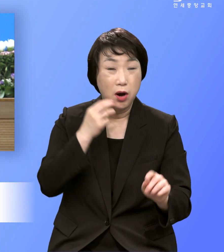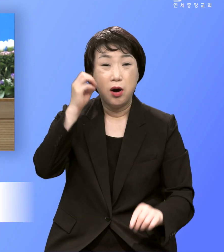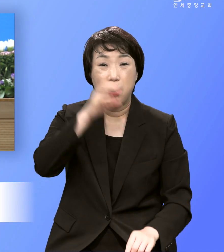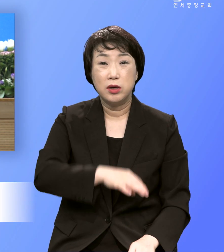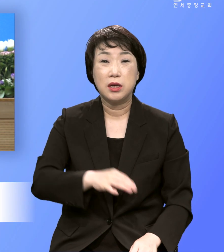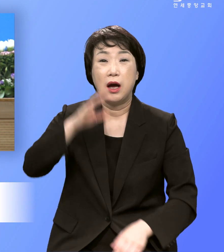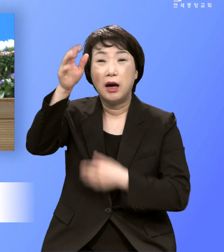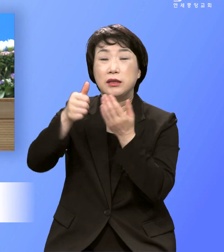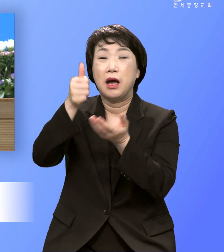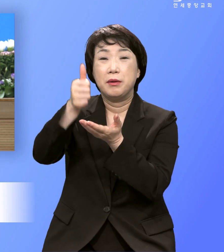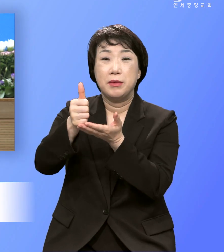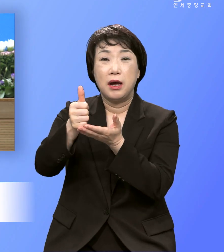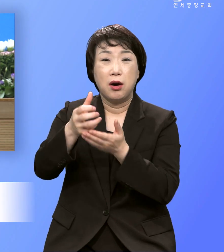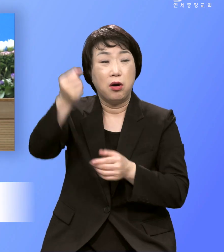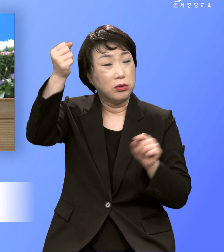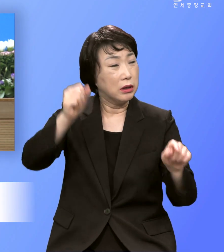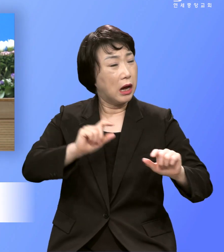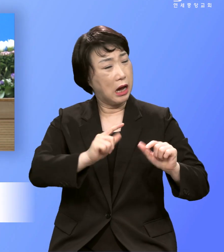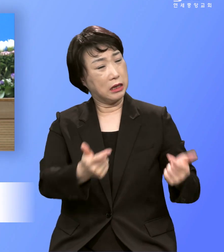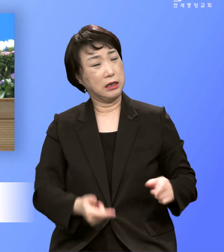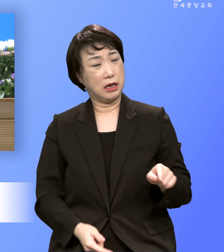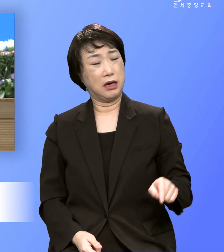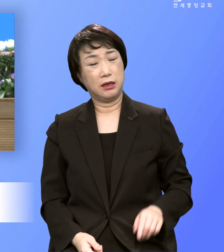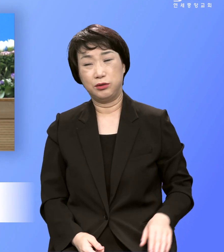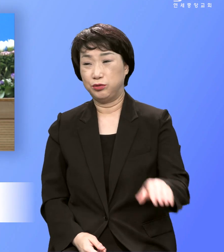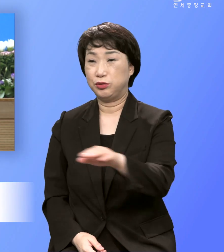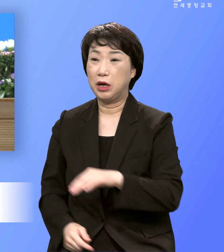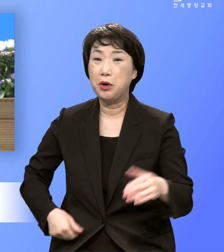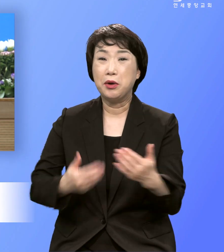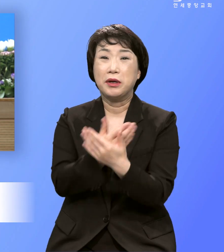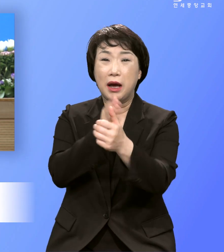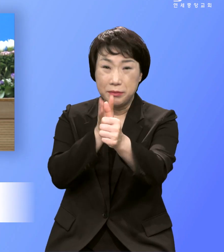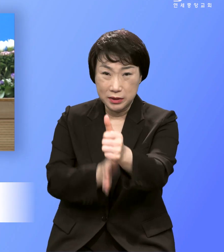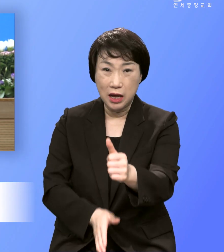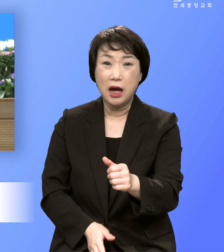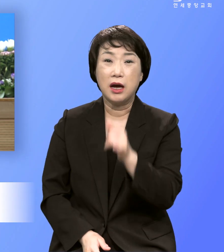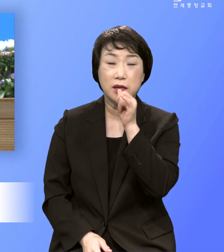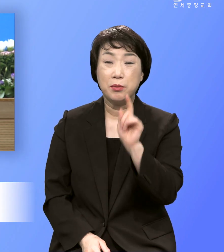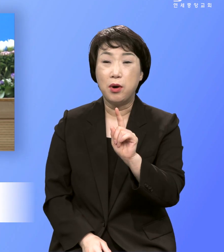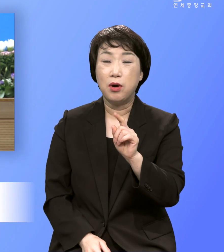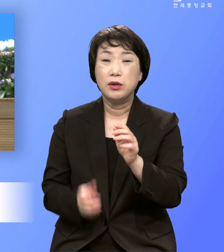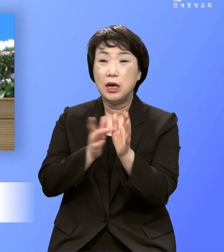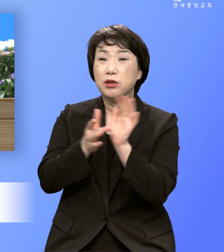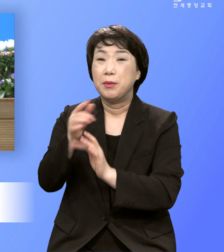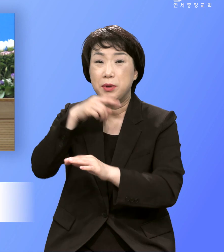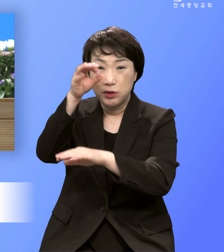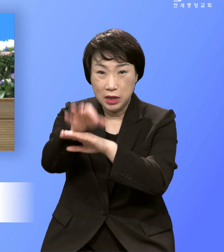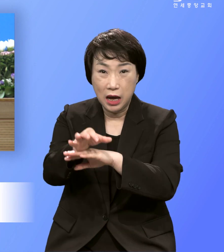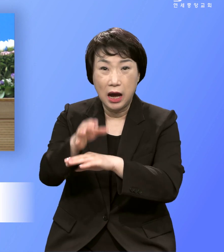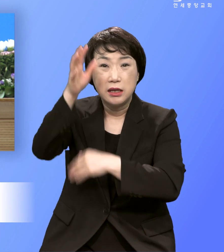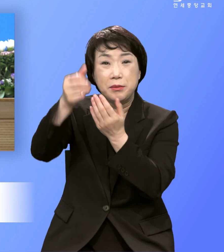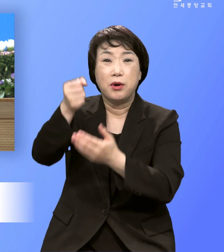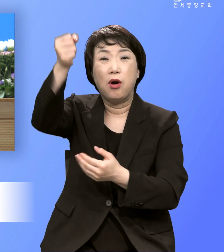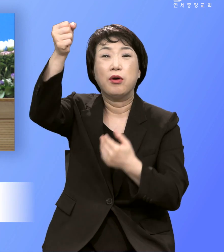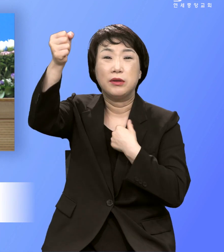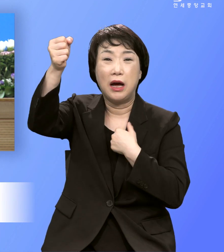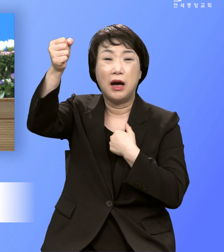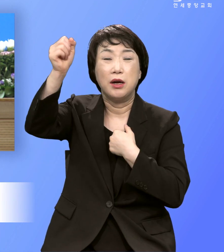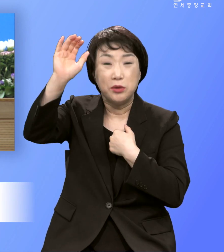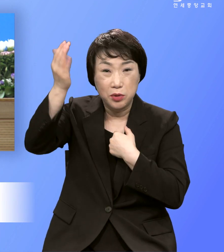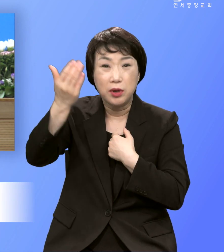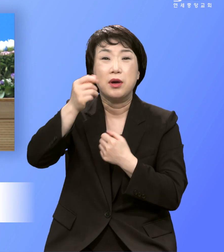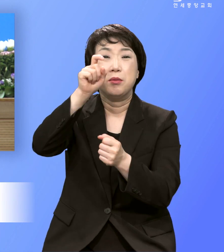어차피 하나님의 것은 아니야. 우리가 회개하자 하는 것은 피로겁주산 하나님의 것이 되려고